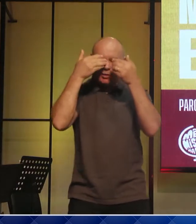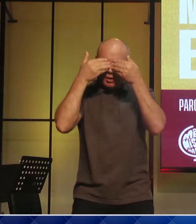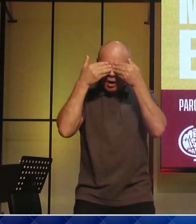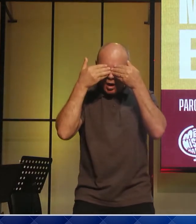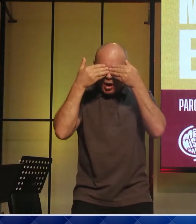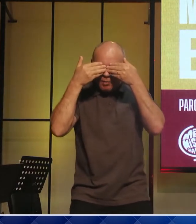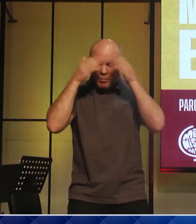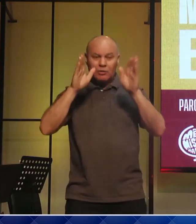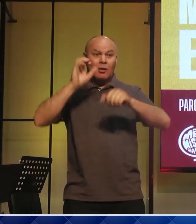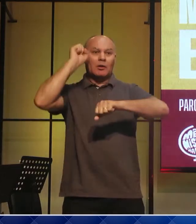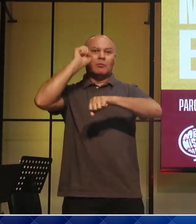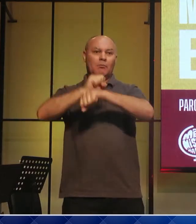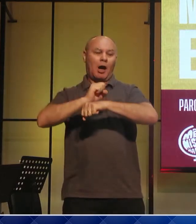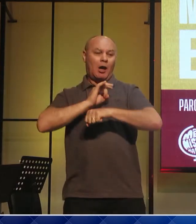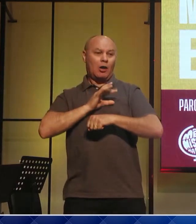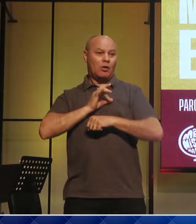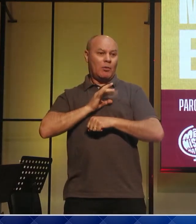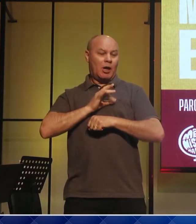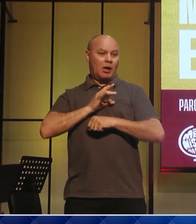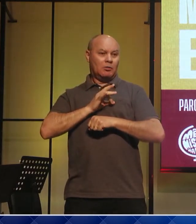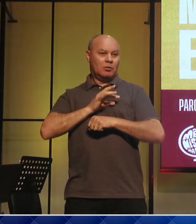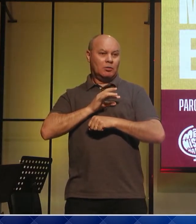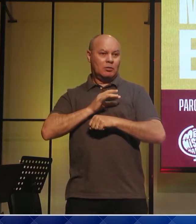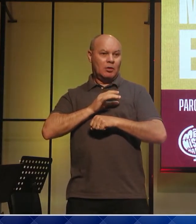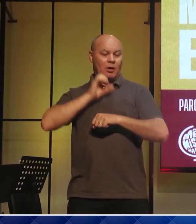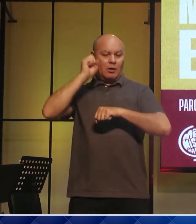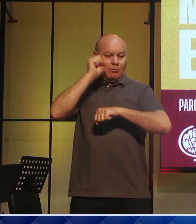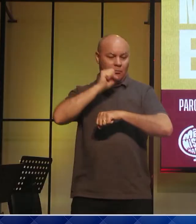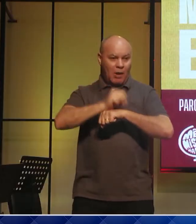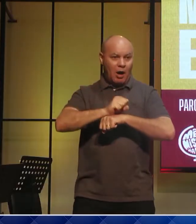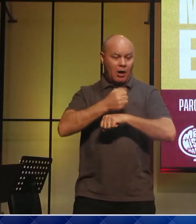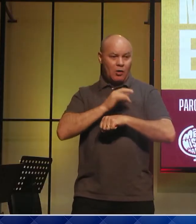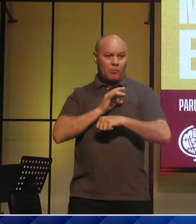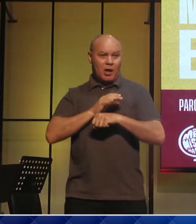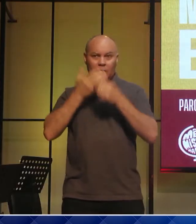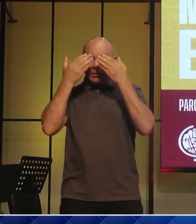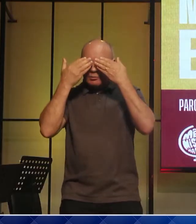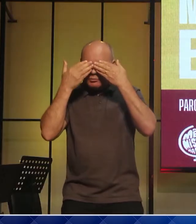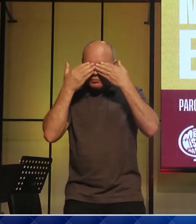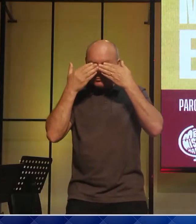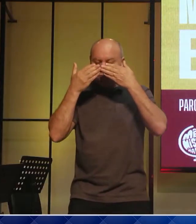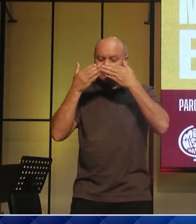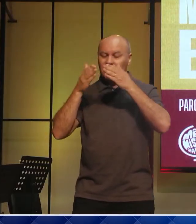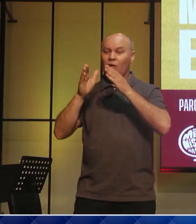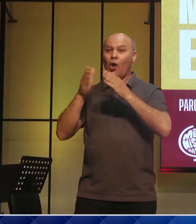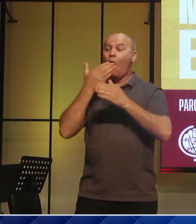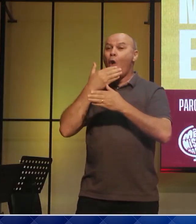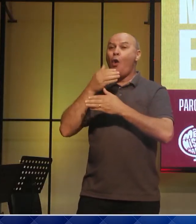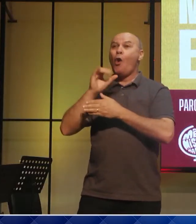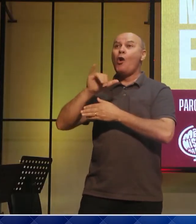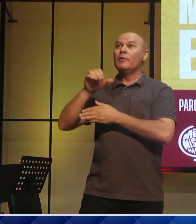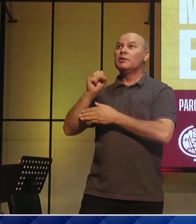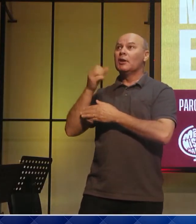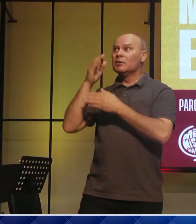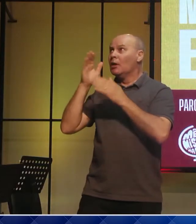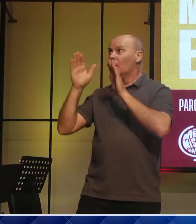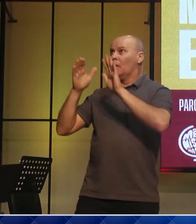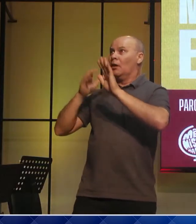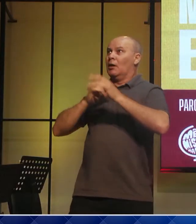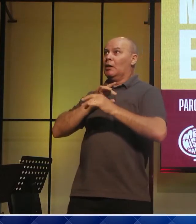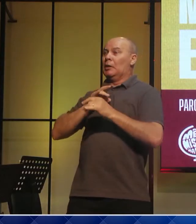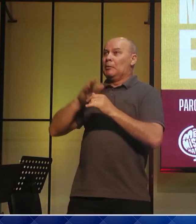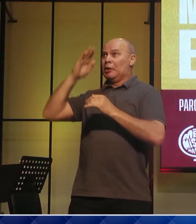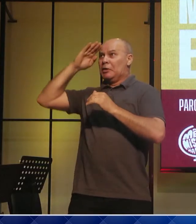Aí o Geazi abriu os olhos. E o exército de Deus era muito maior do que o exército da